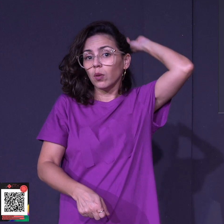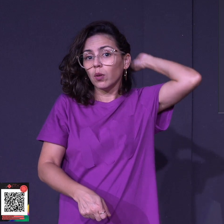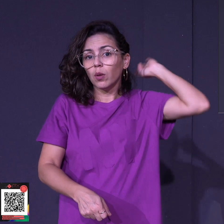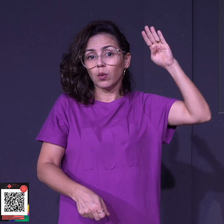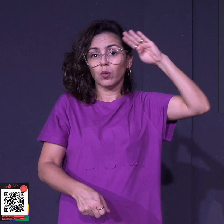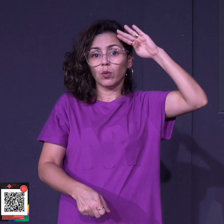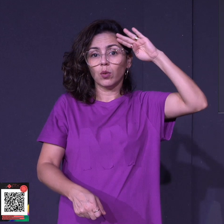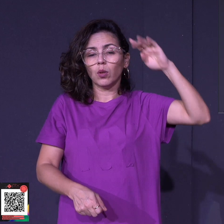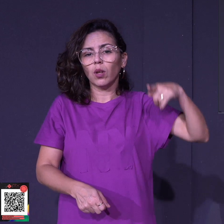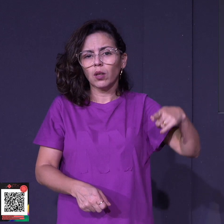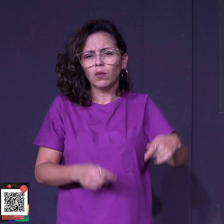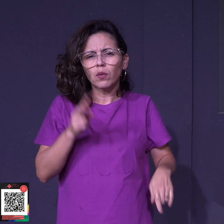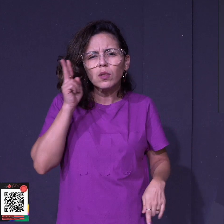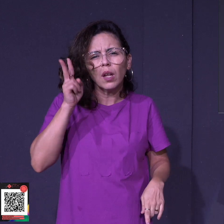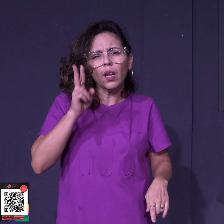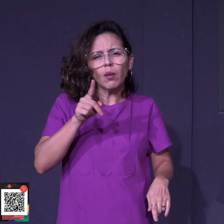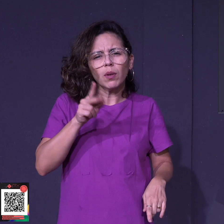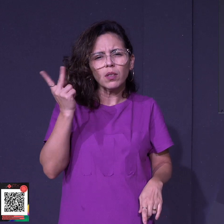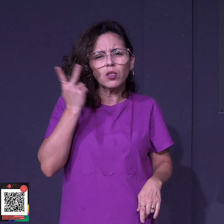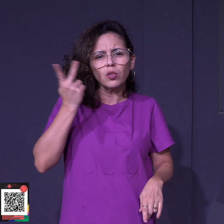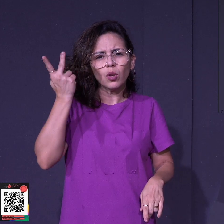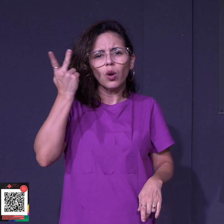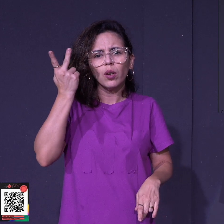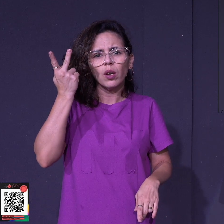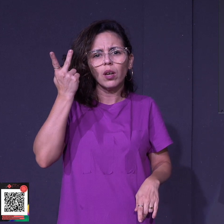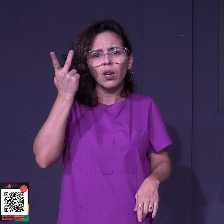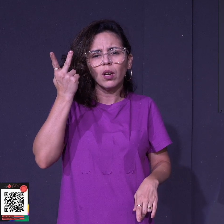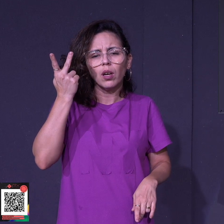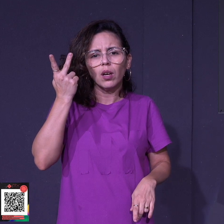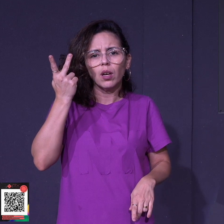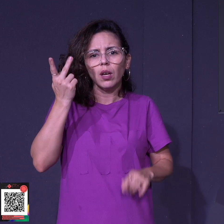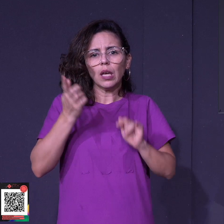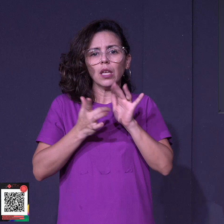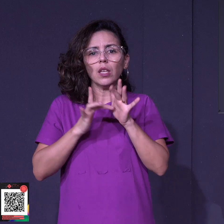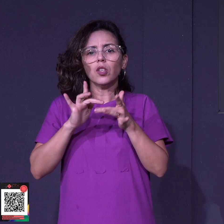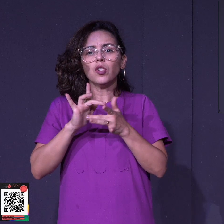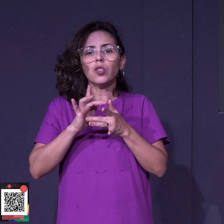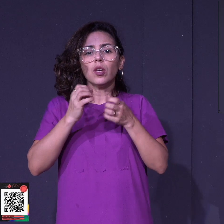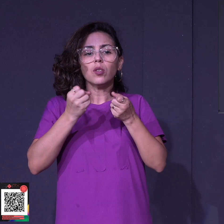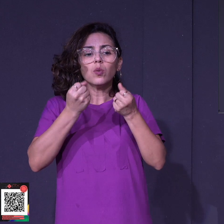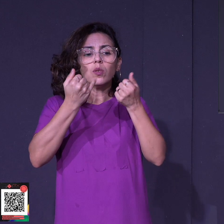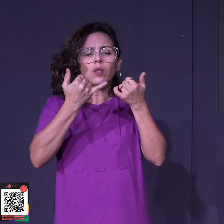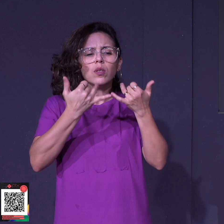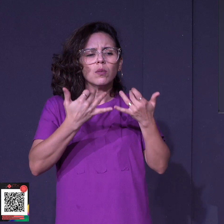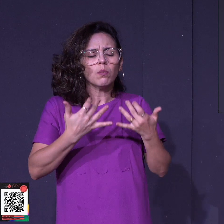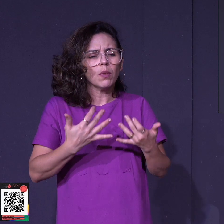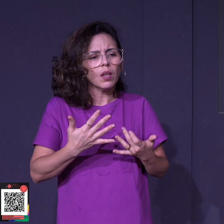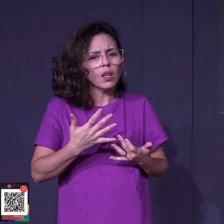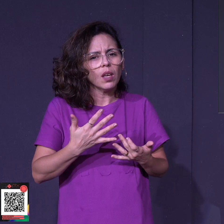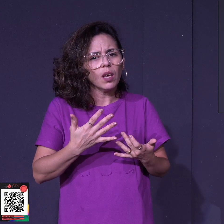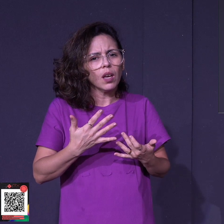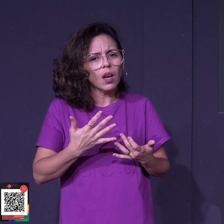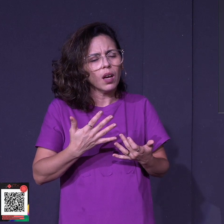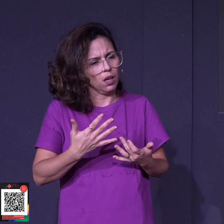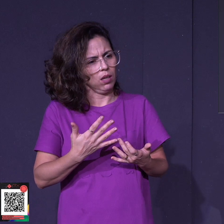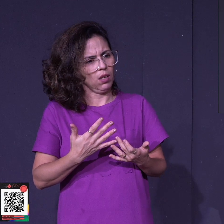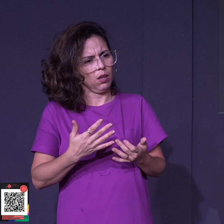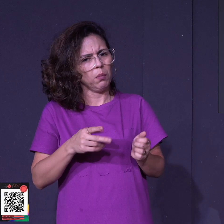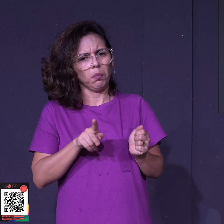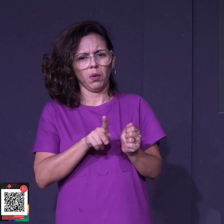O Deus de toda a terra. Olha o que ele nos ensina. Mateus 26, 52 e 53. Mas Jesus lhe